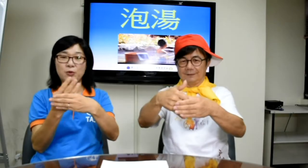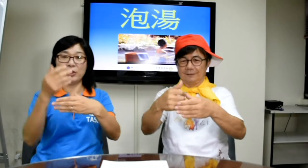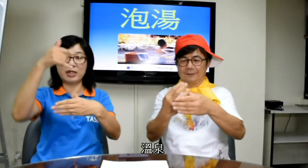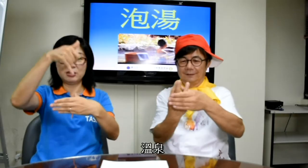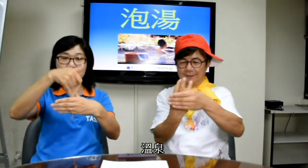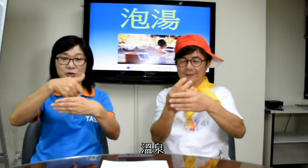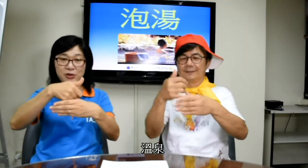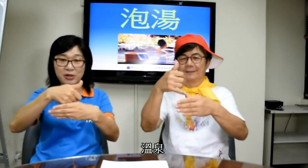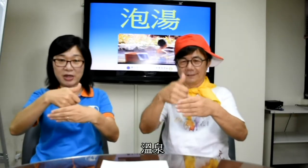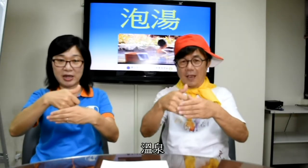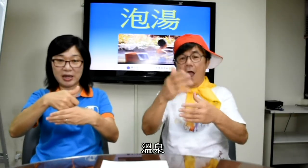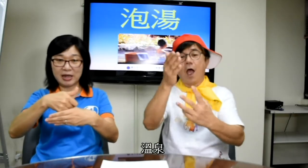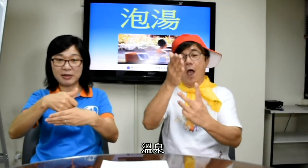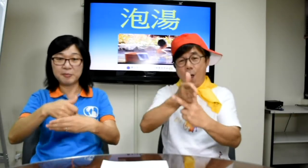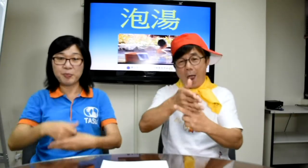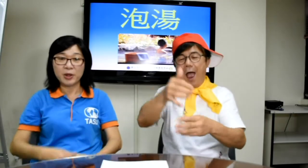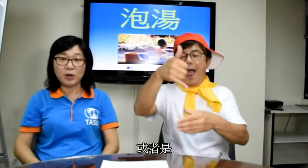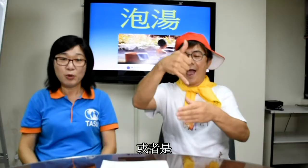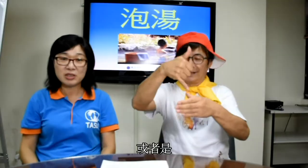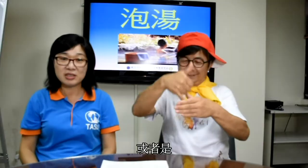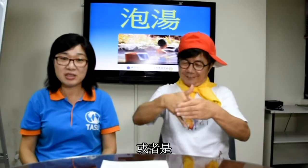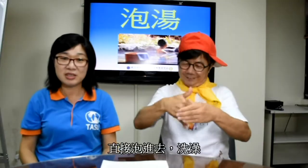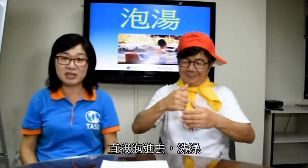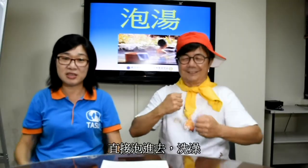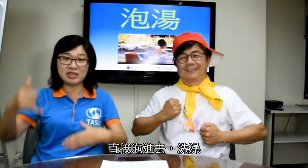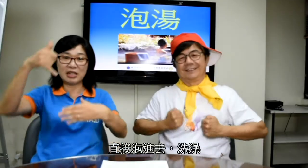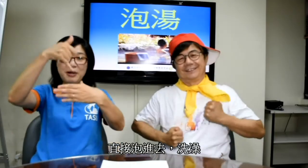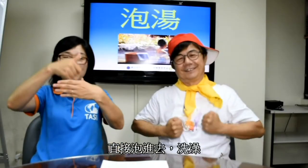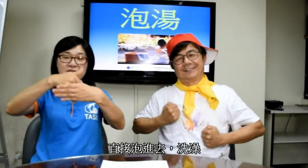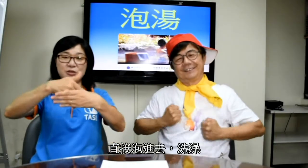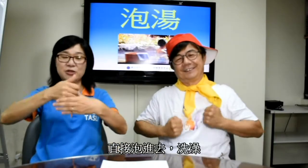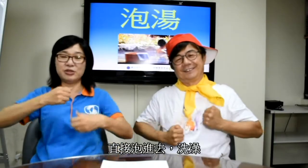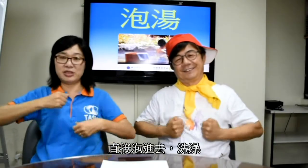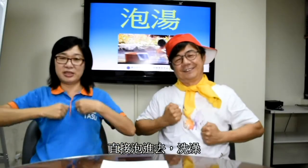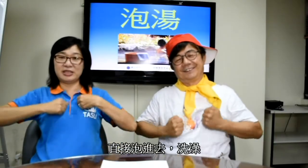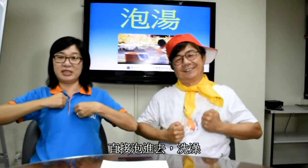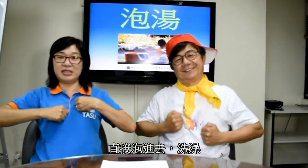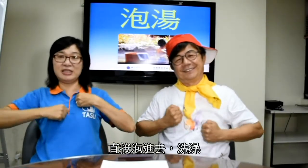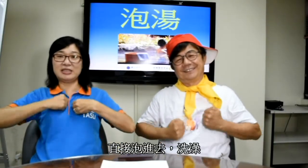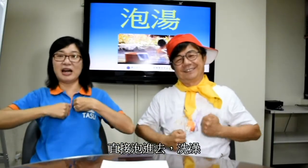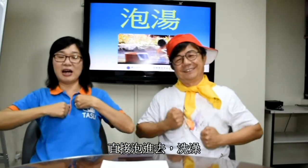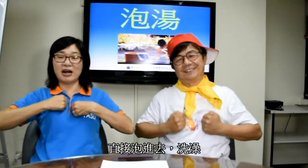温泉，或者是直接泡进去洗澡，